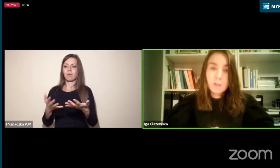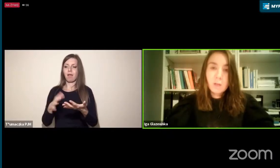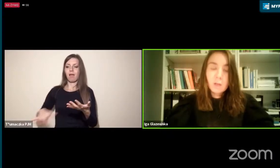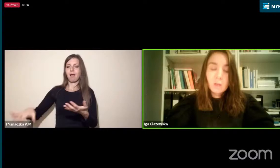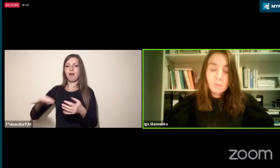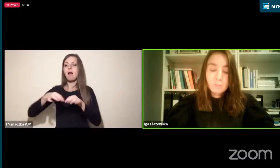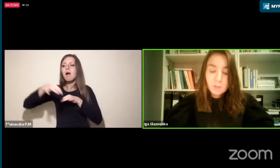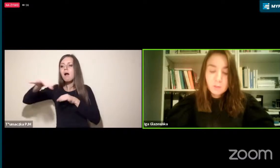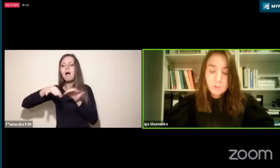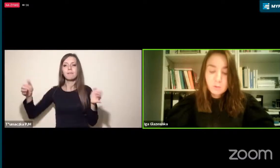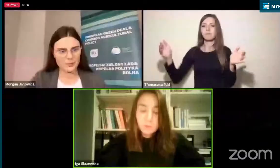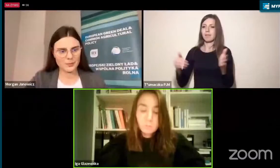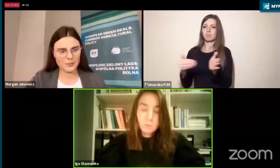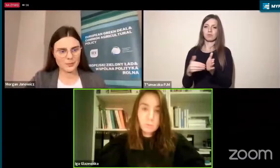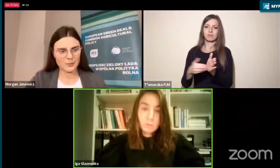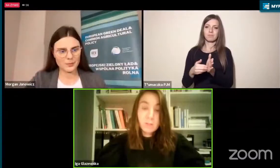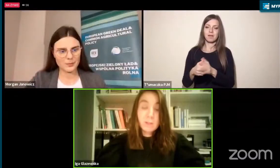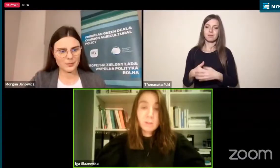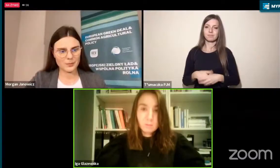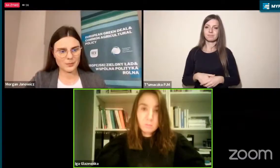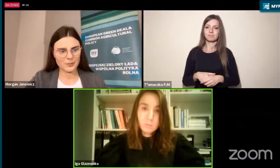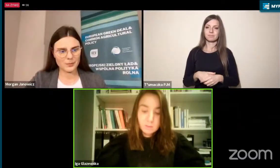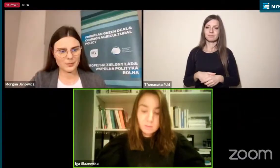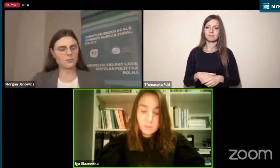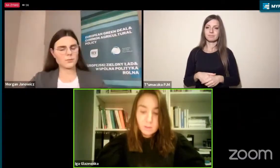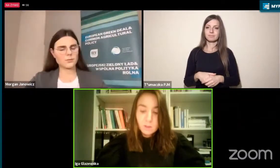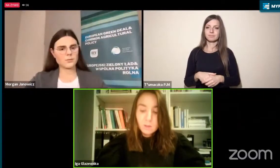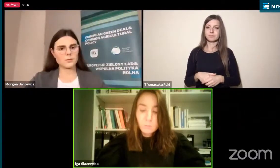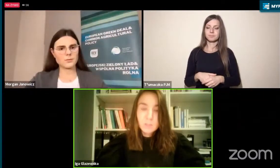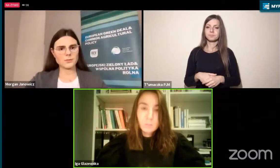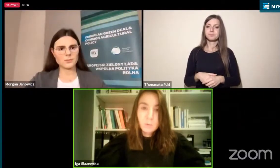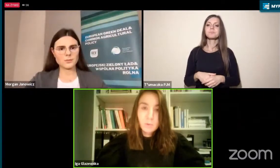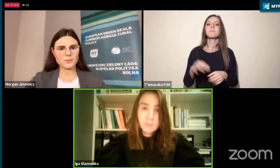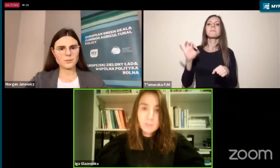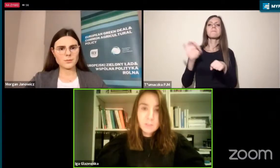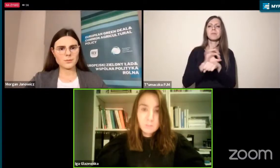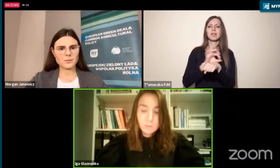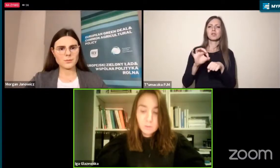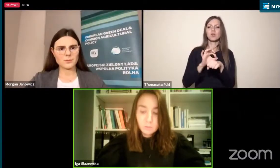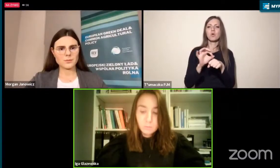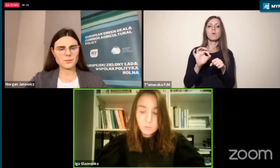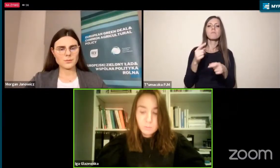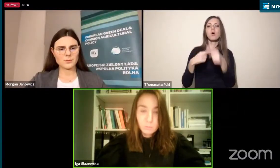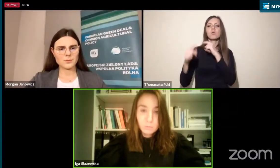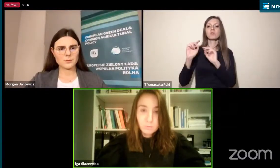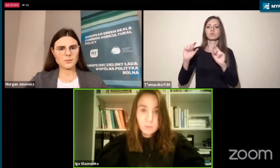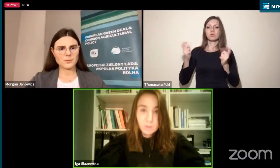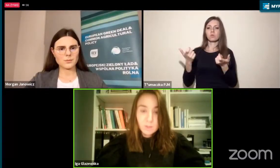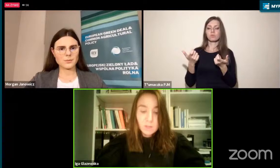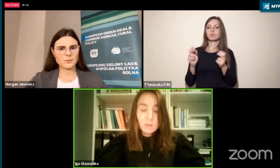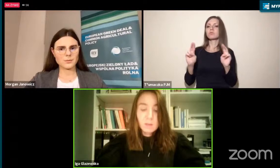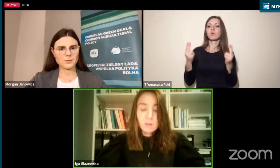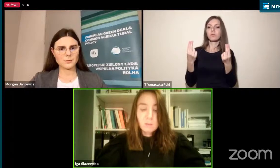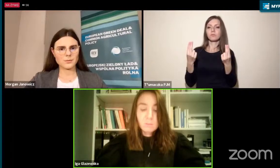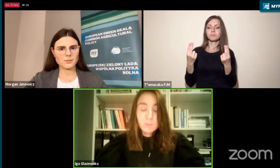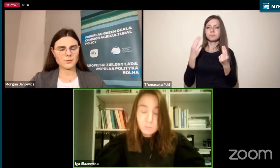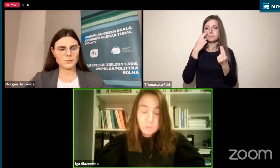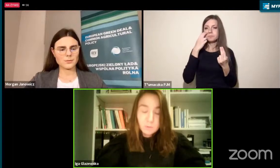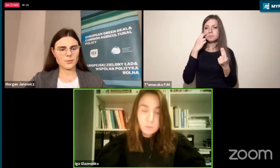zauważyć, że większość produkowanego mięsa obecnie pochodzi z intensywnych hodowli przemysłowych.